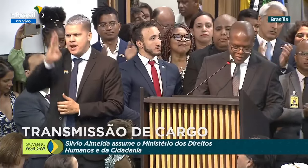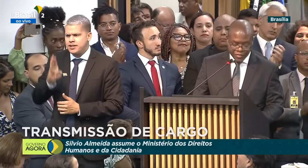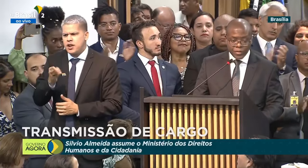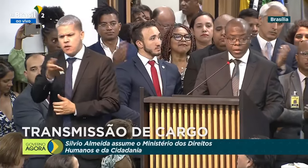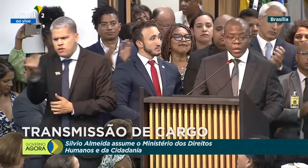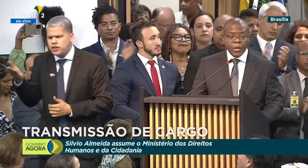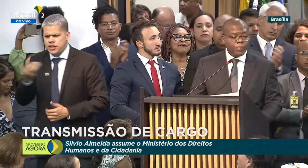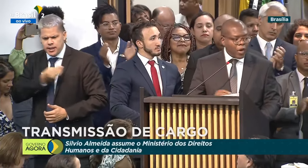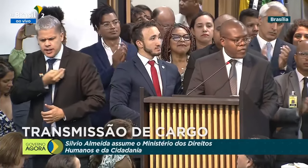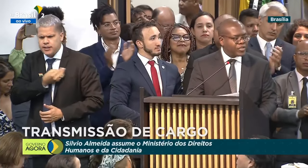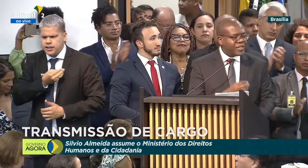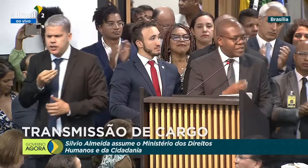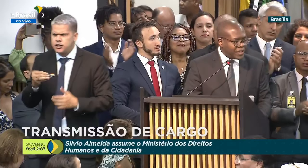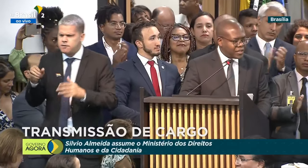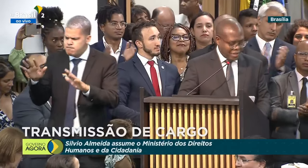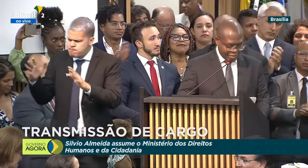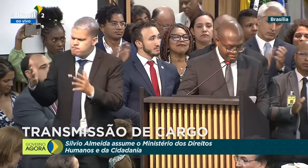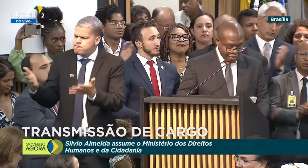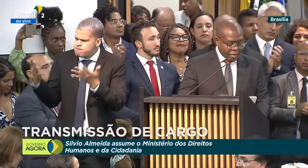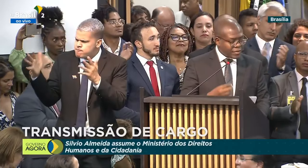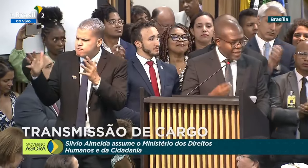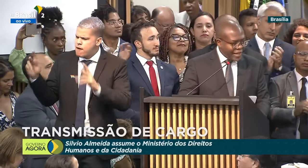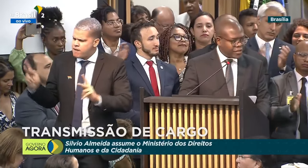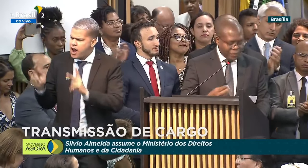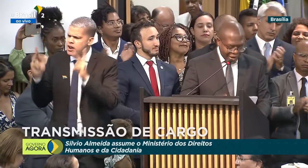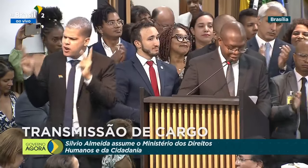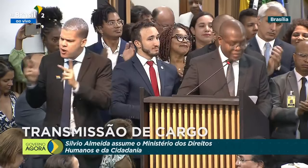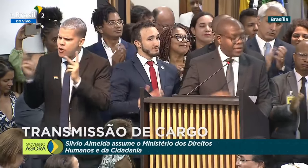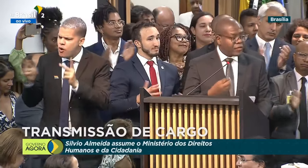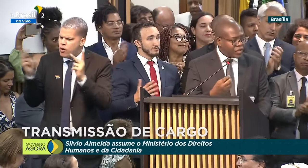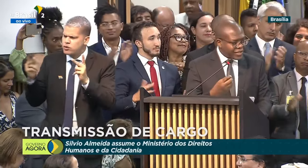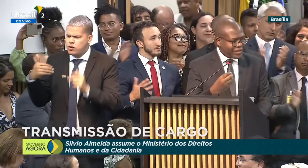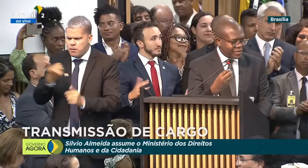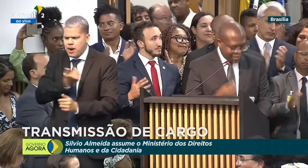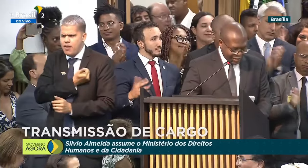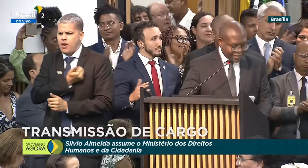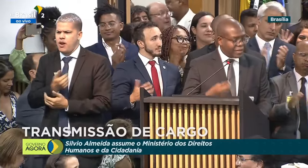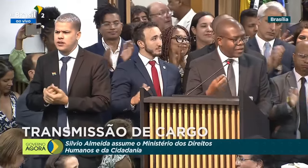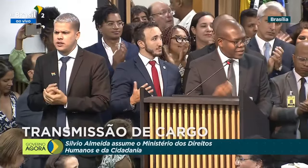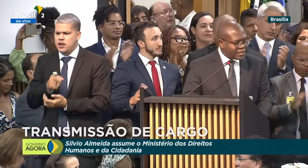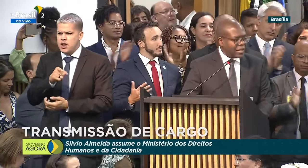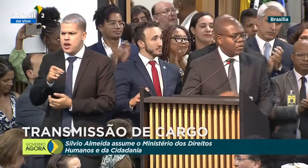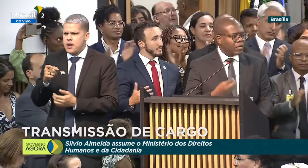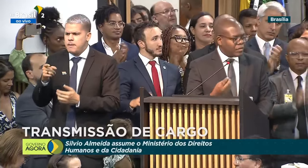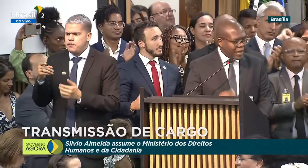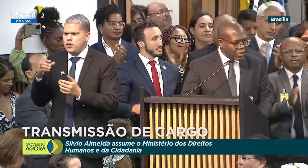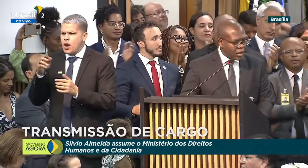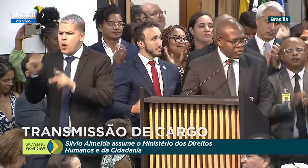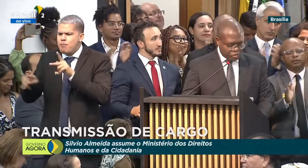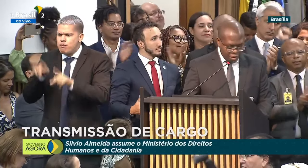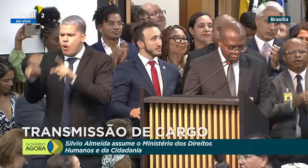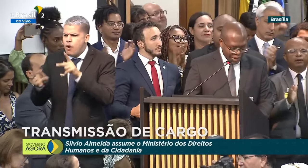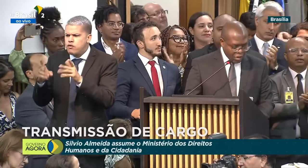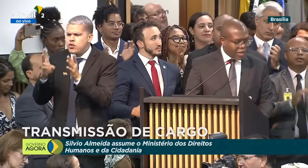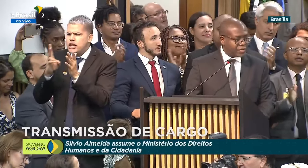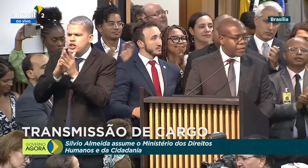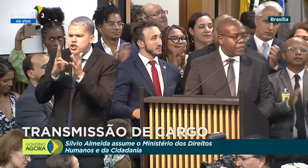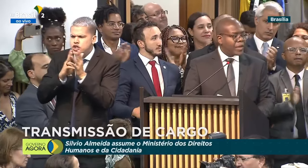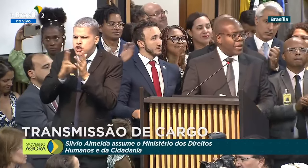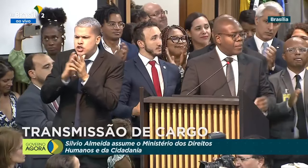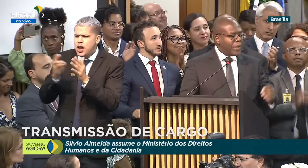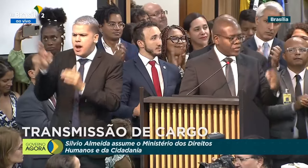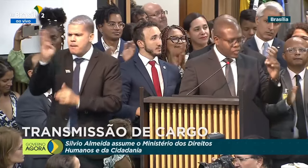para nós povos indígenas desse país vocês existem e são valiosos para